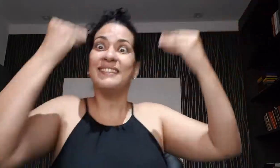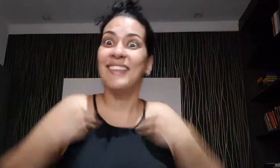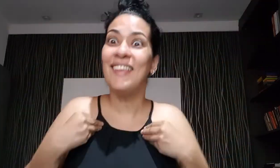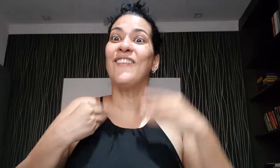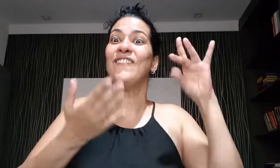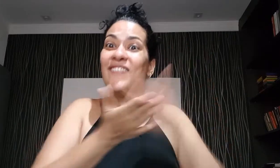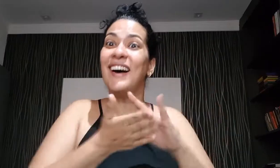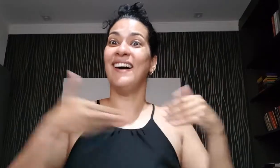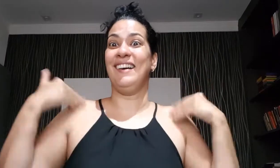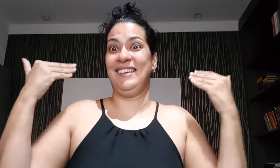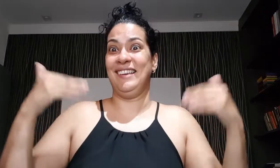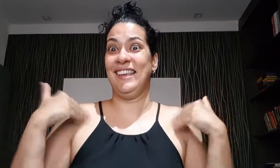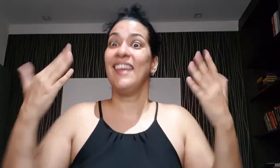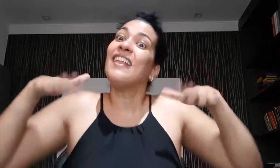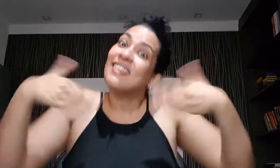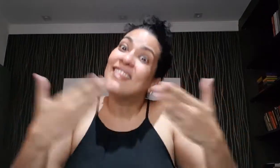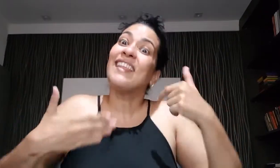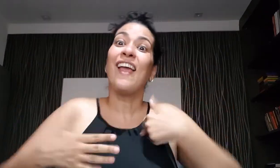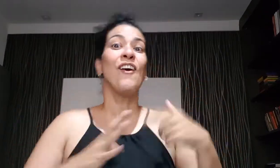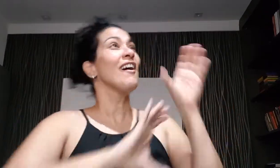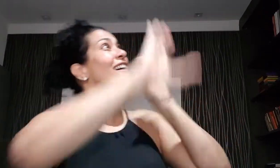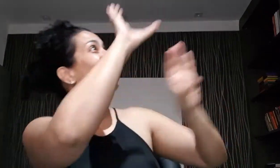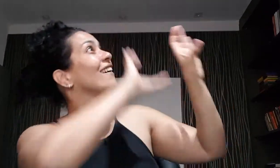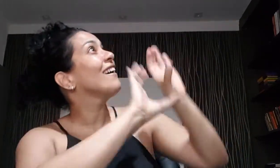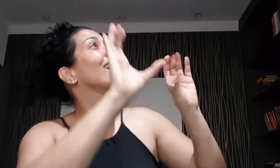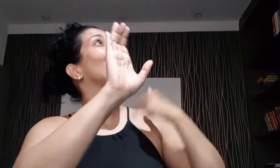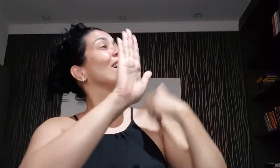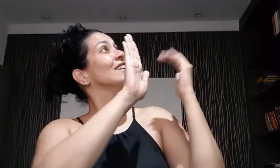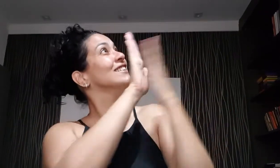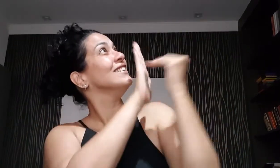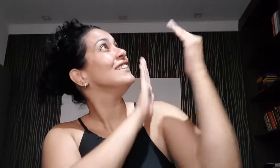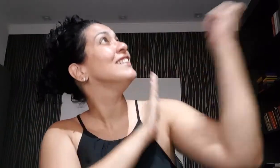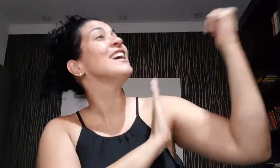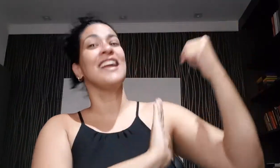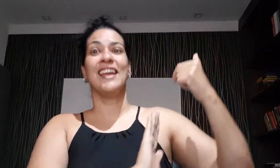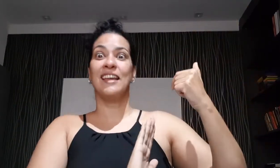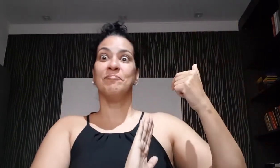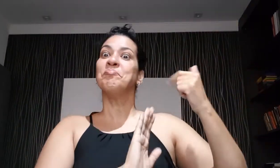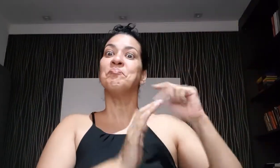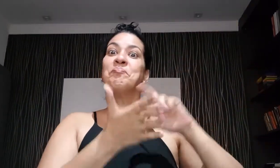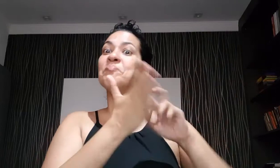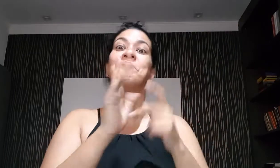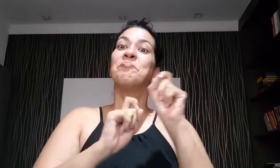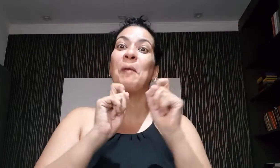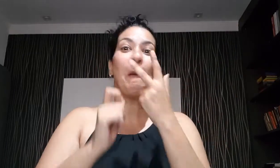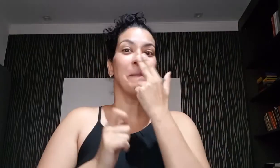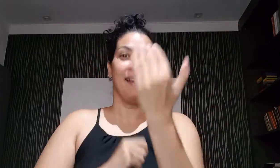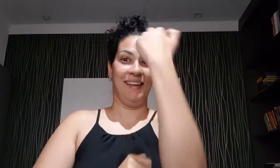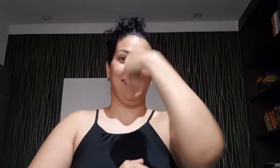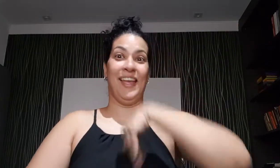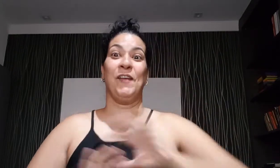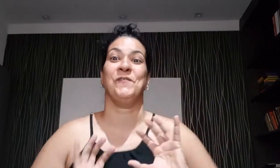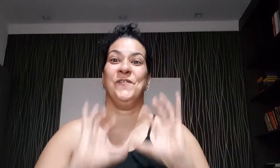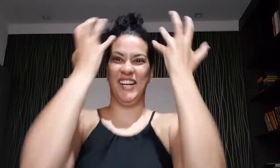festa. É alegria que inunda o nosso ser, porque confiamos em Deus. É por causa